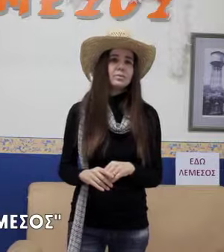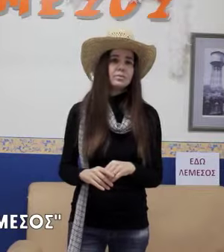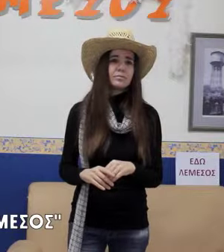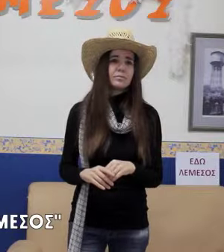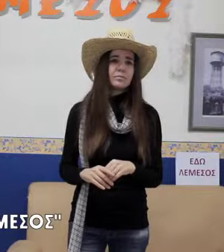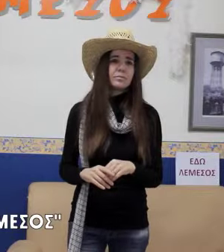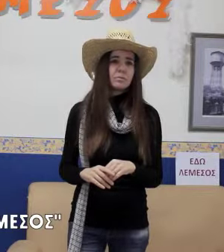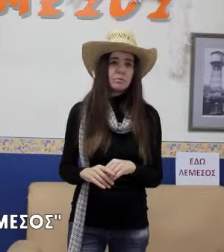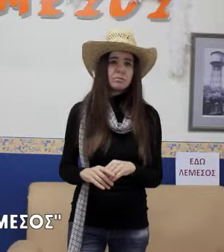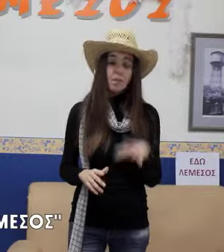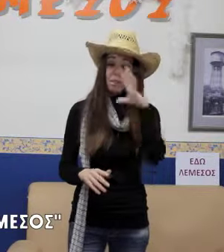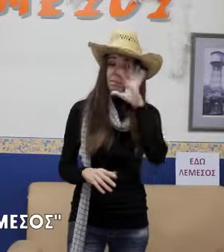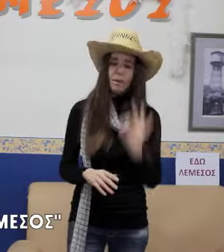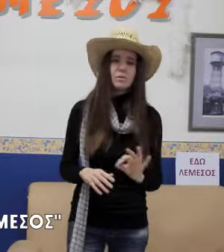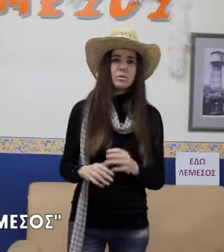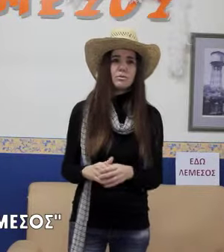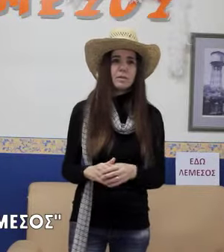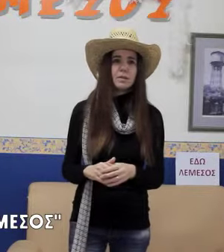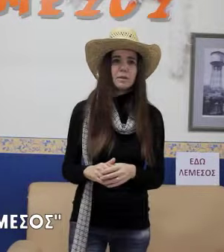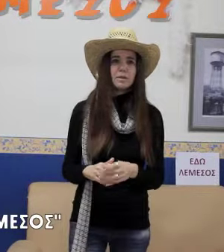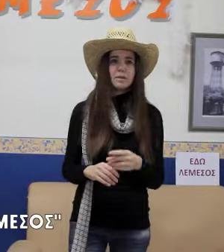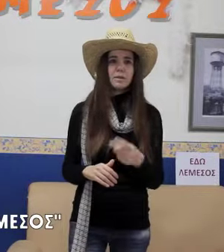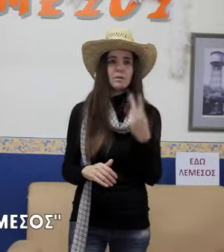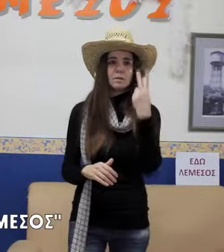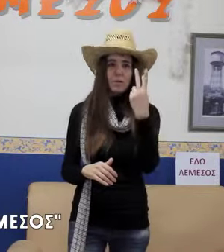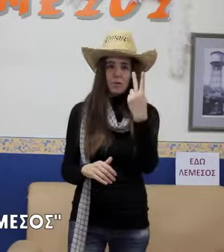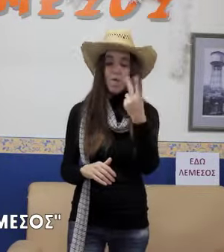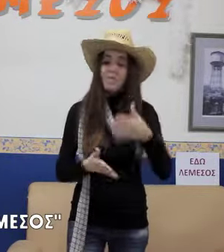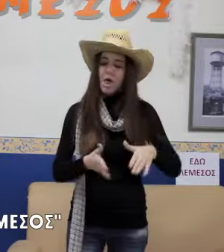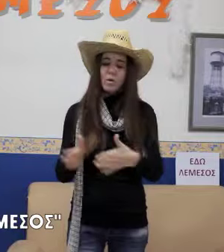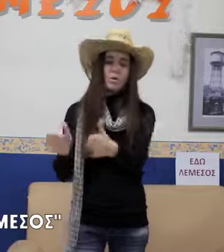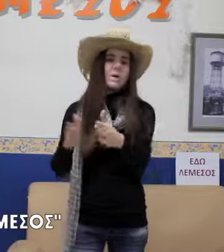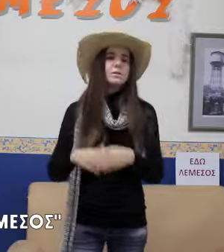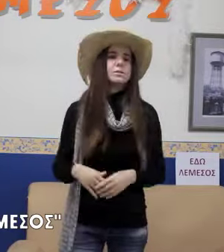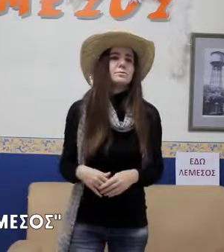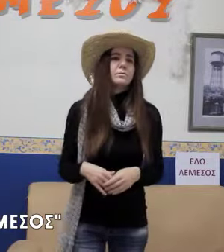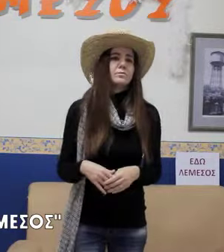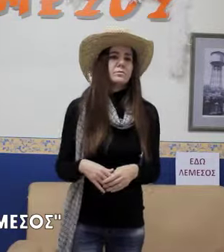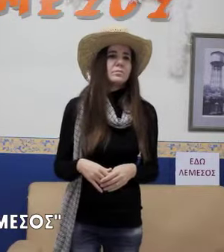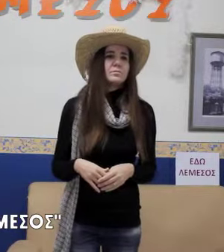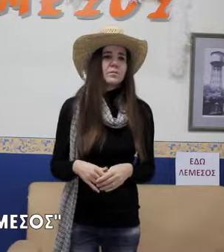θα πραγματοποιήσει 2 διαδρομές στο κέντρο της πόλης.